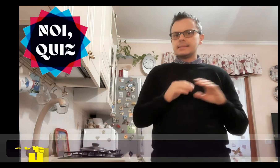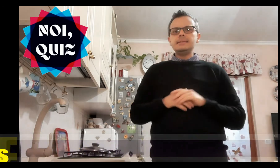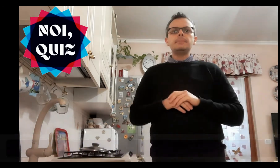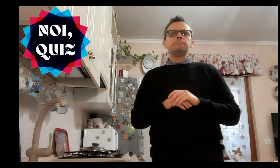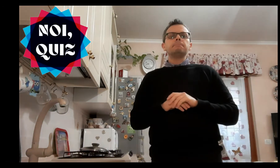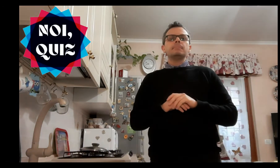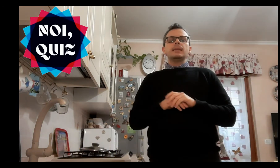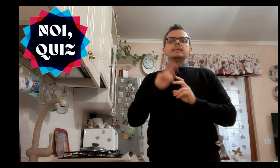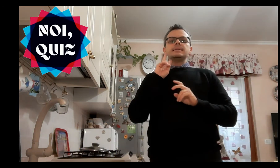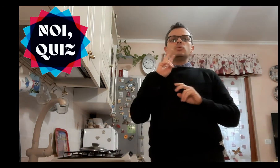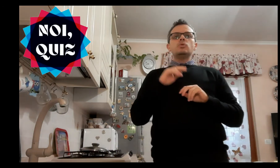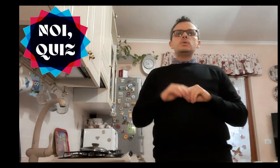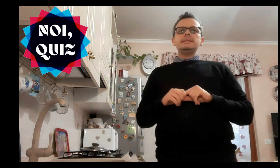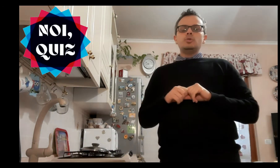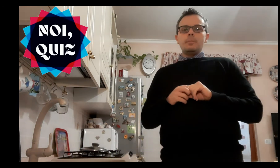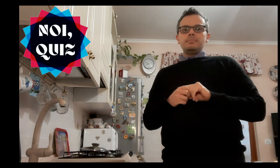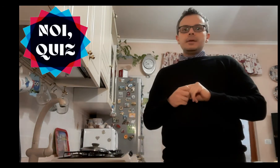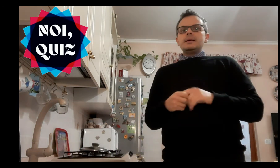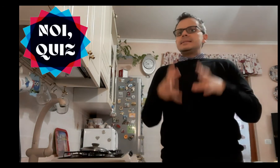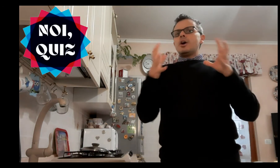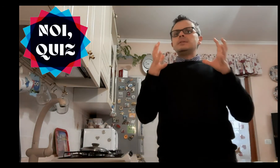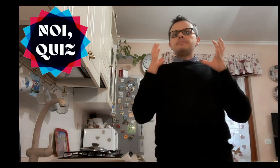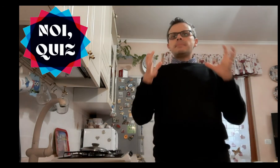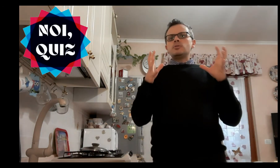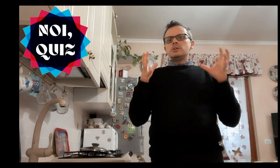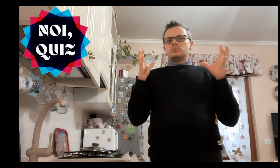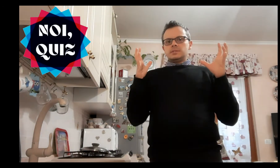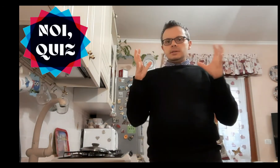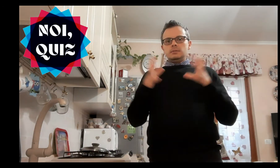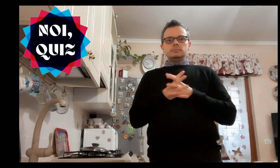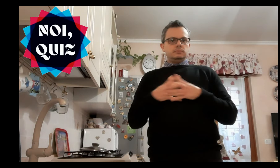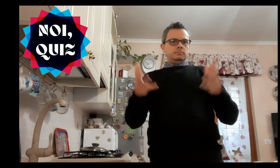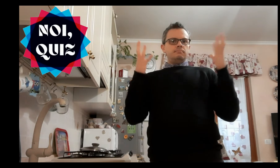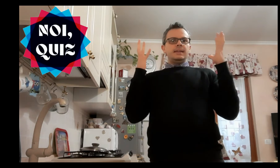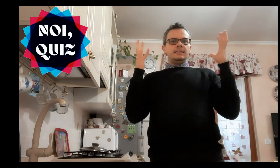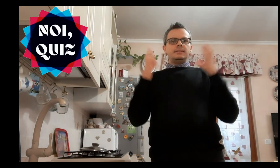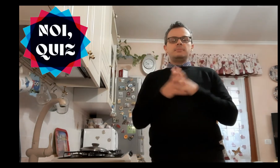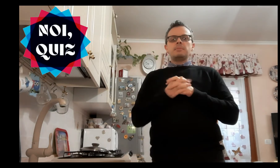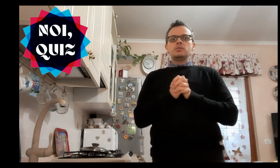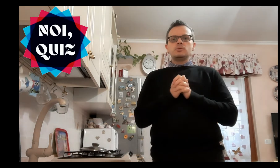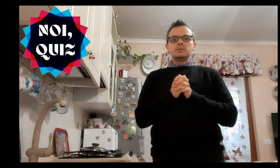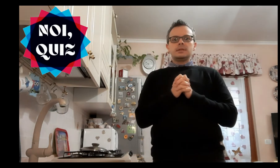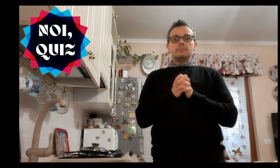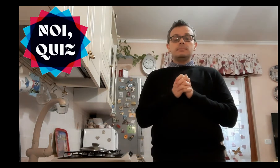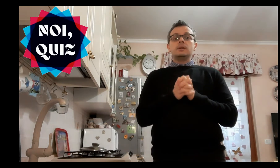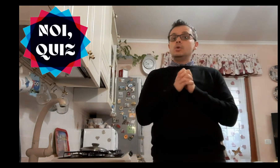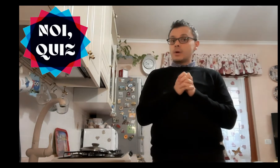all'assassina? Secondo quesito, se ho dei peperoni cruschi, benedetti peperoni cruschi